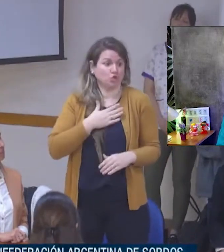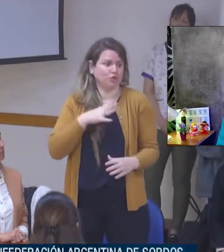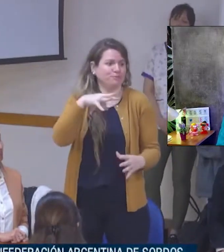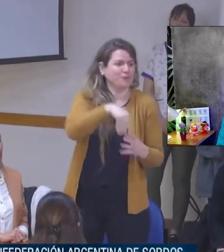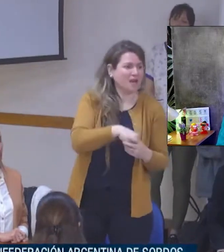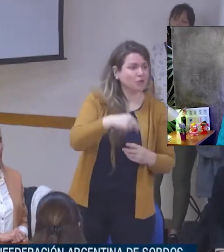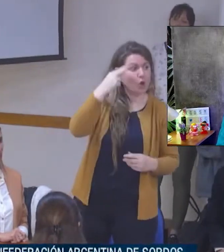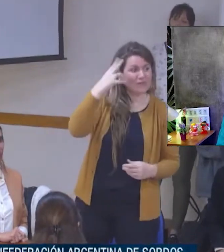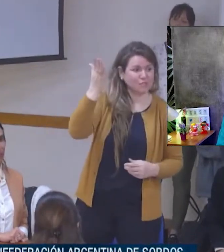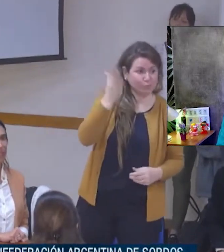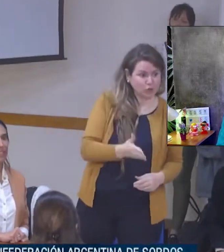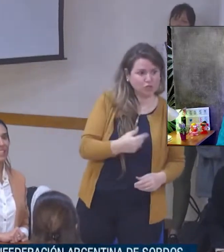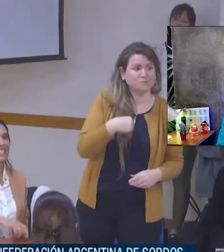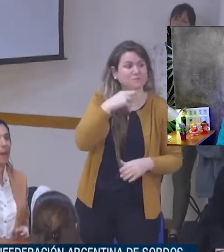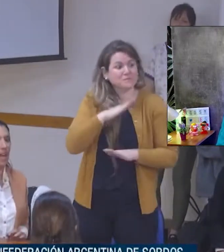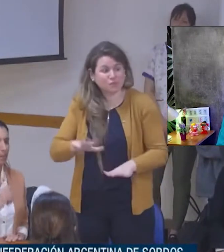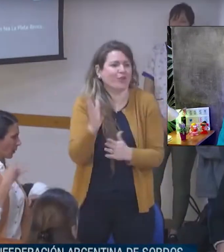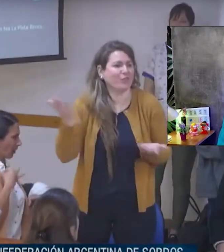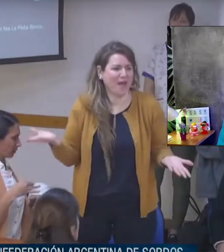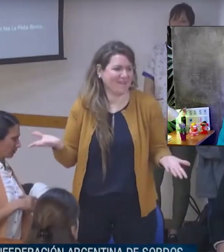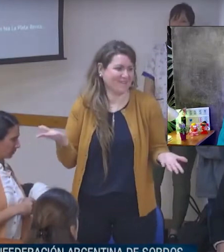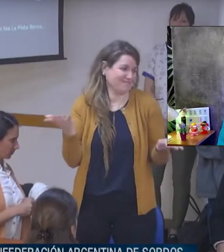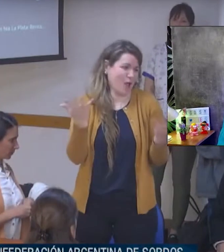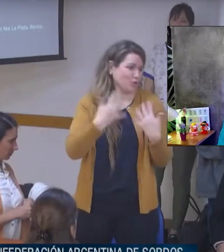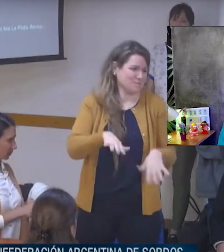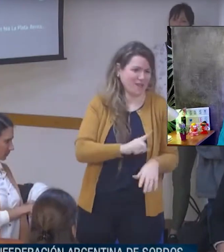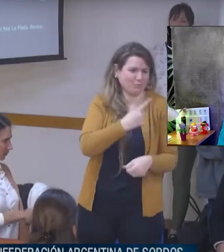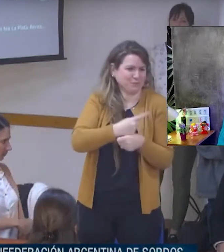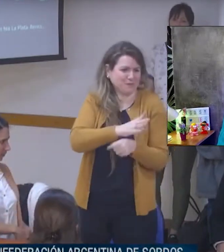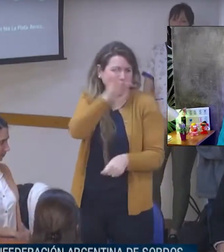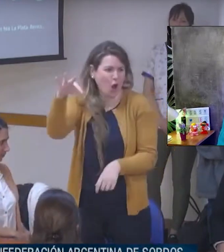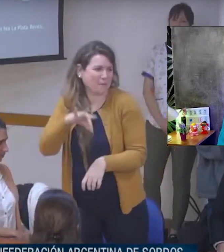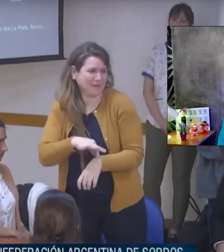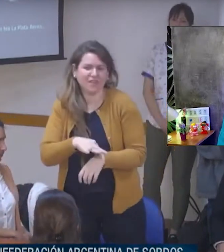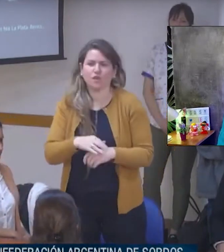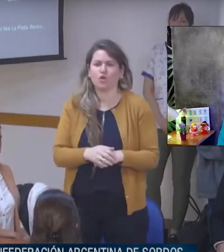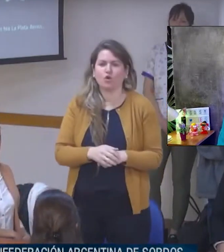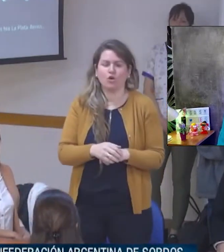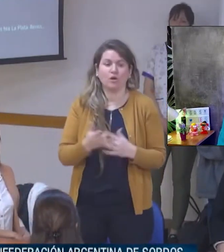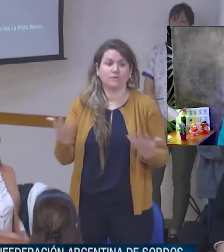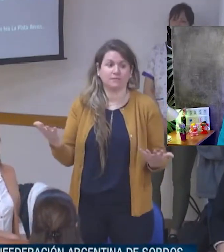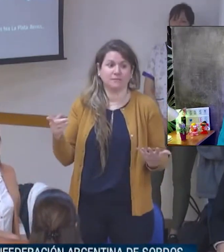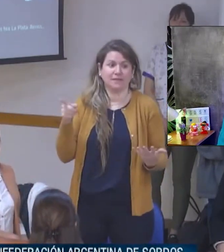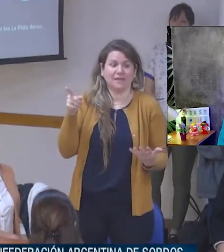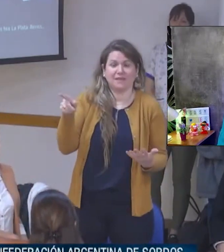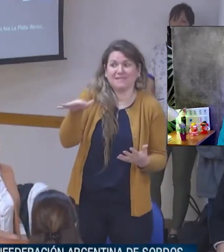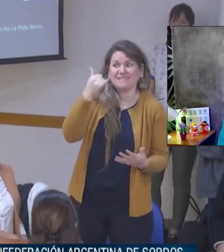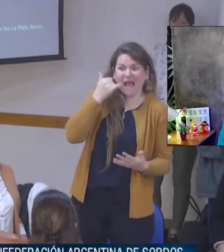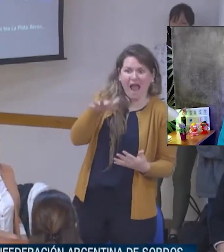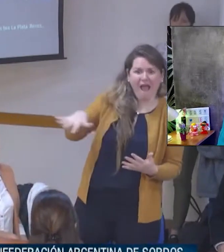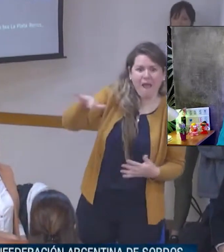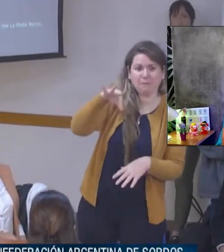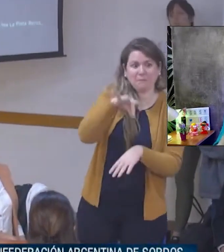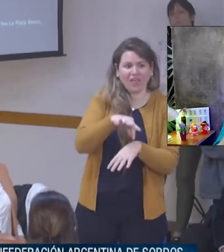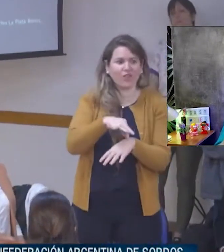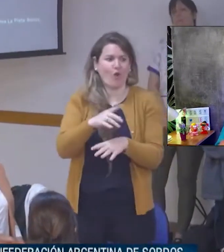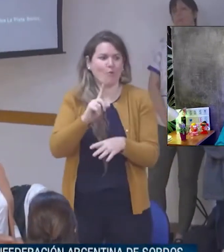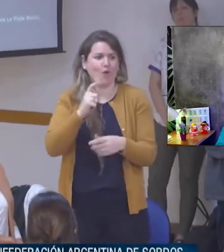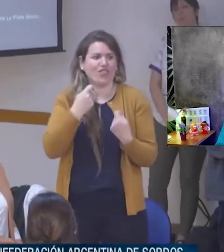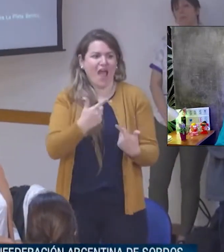y Isabel. Hay otras madres que contaron acá que cuando tenemos nuestros hijos, el Escuchen. primero que los